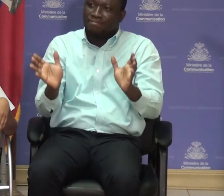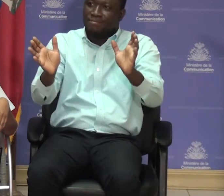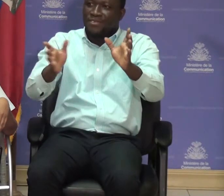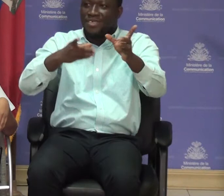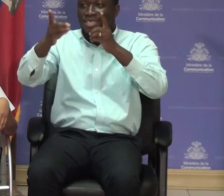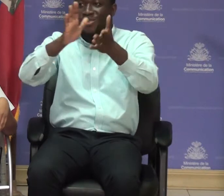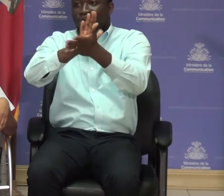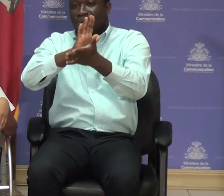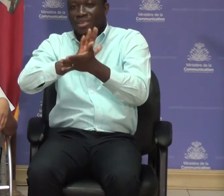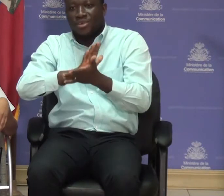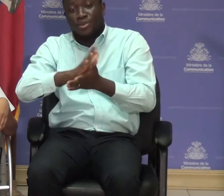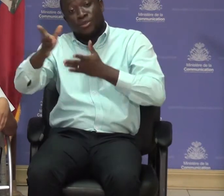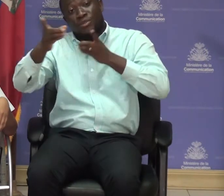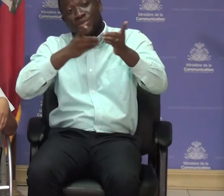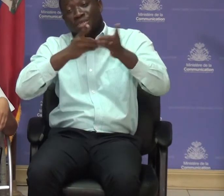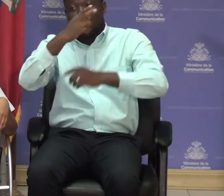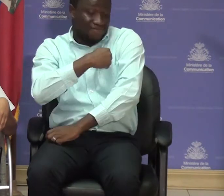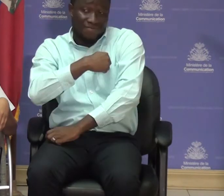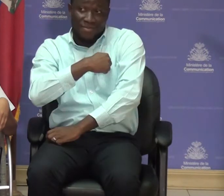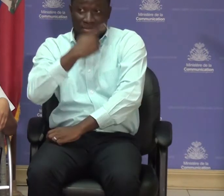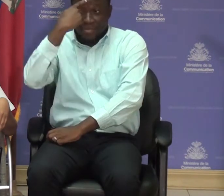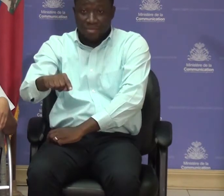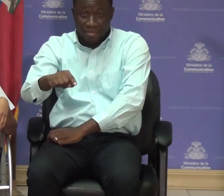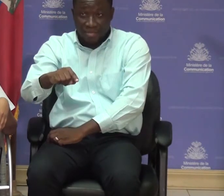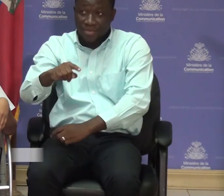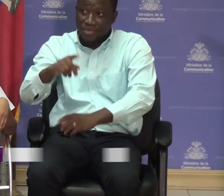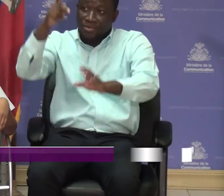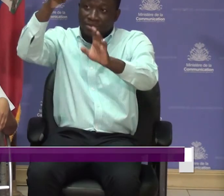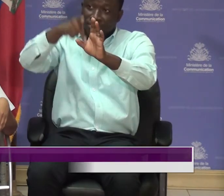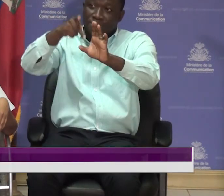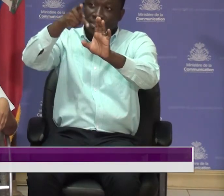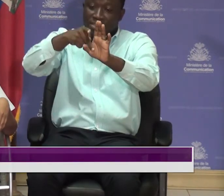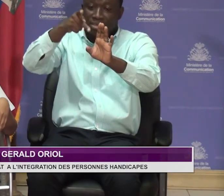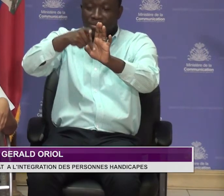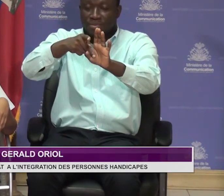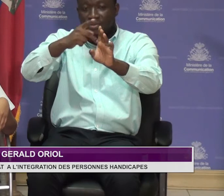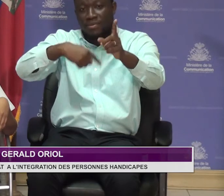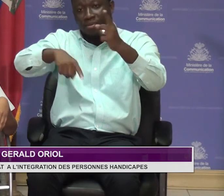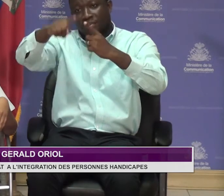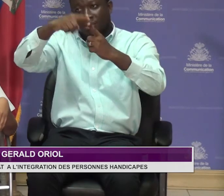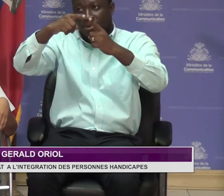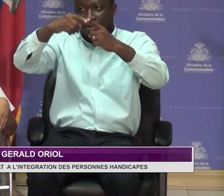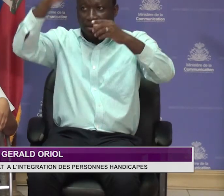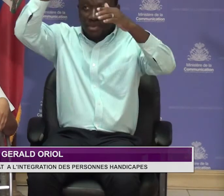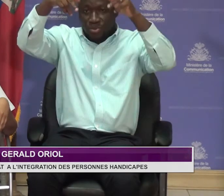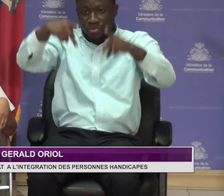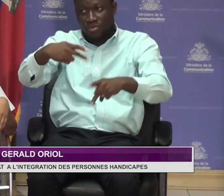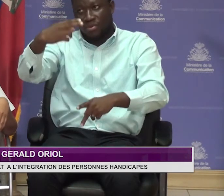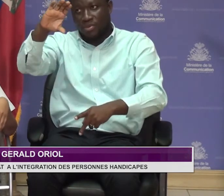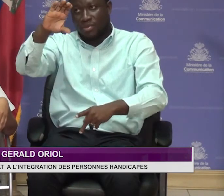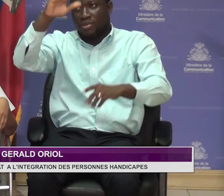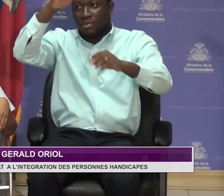le directeur de l'école, le directeur de l'hôpital, pour contribuer à l'inclusion des handicapés